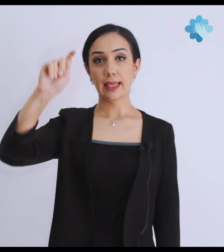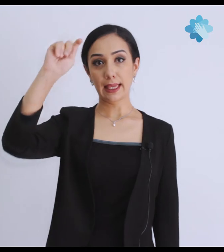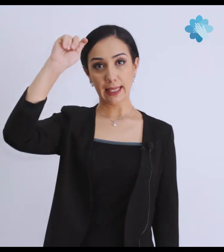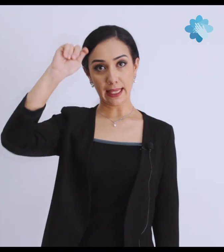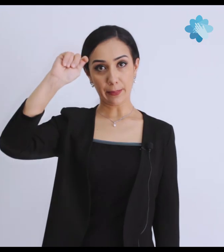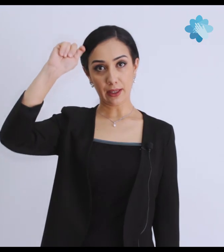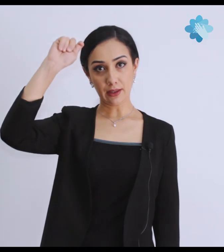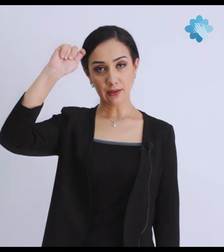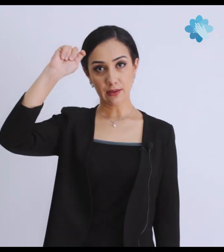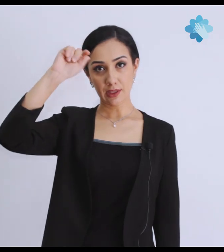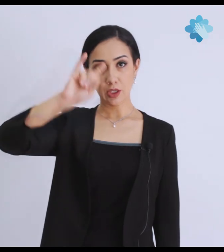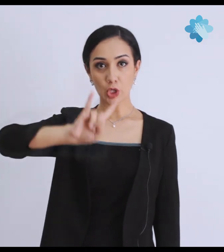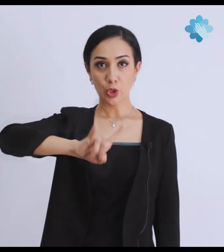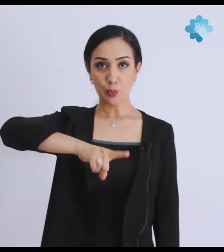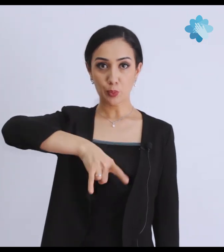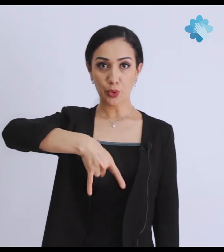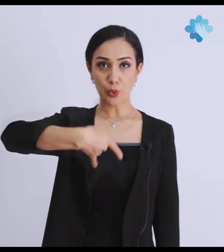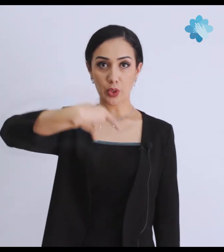кепка брюки